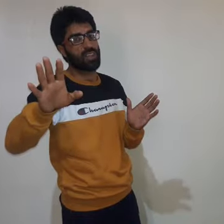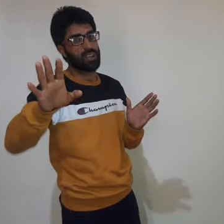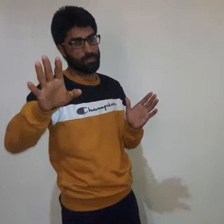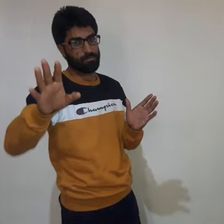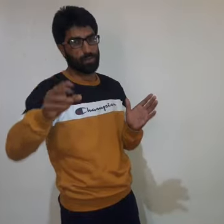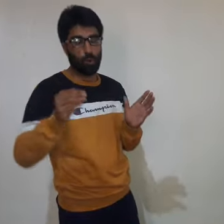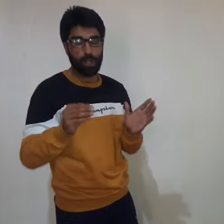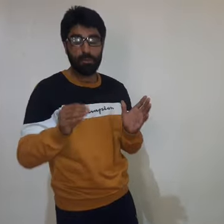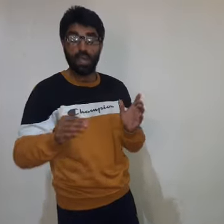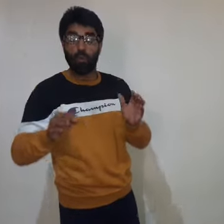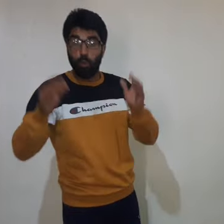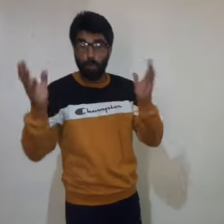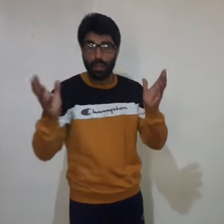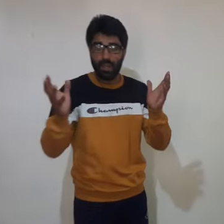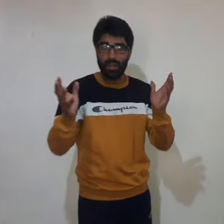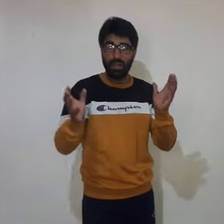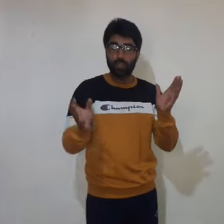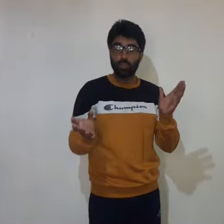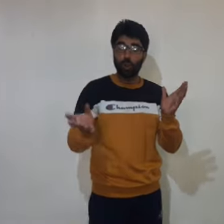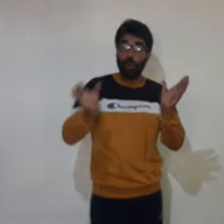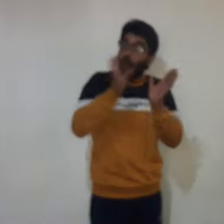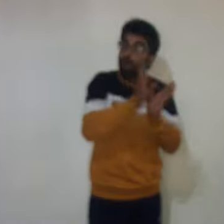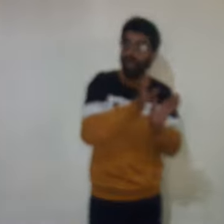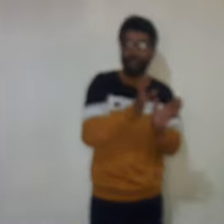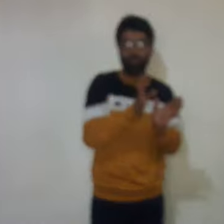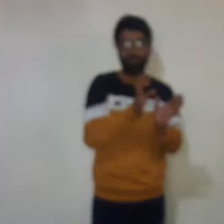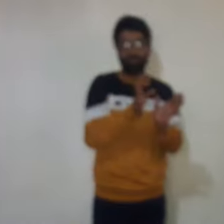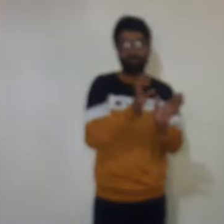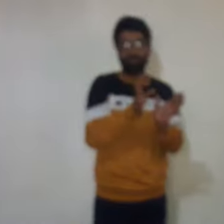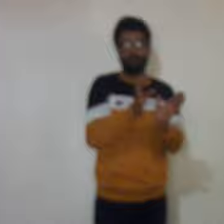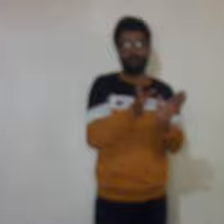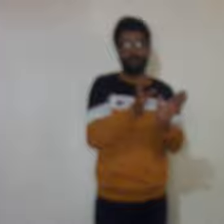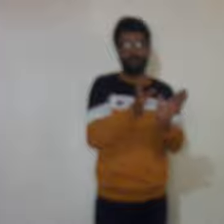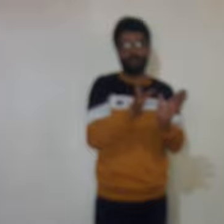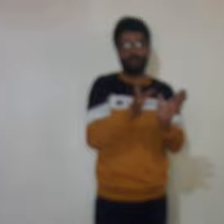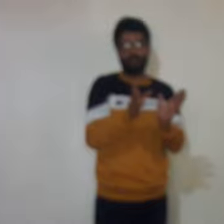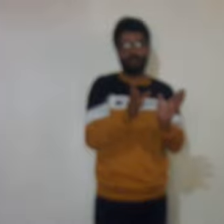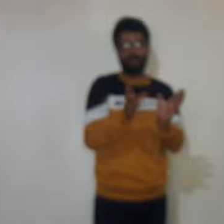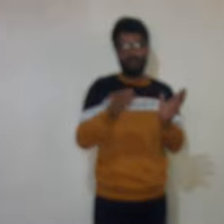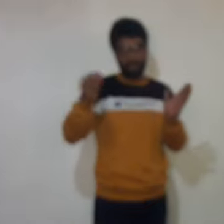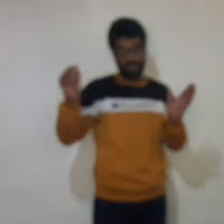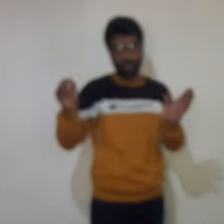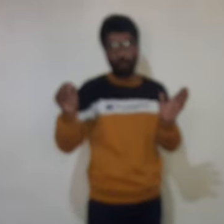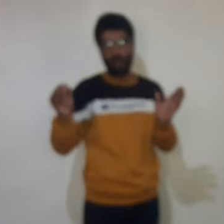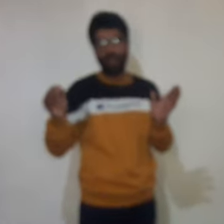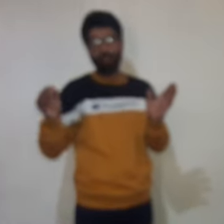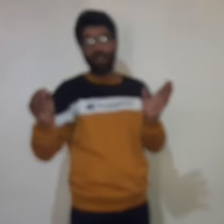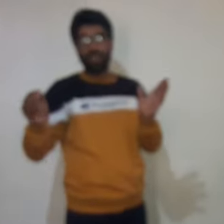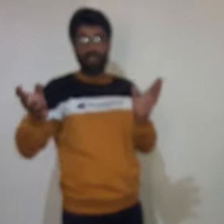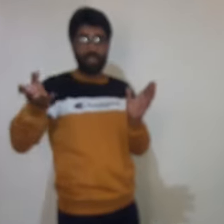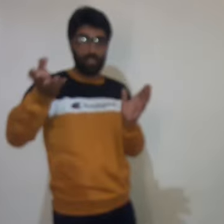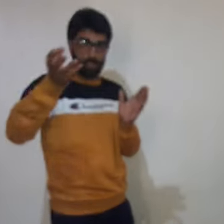जाएंगे। ओके, वो भी जो ओल्ड एज के होंगे ज्यादा। ये रिसर्च हुआ है कि जो